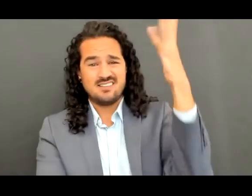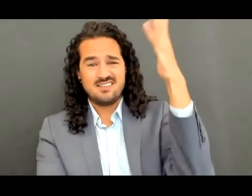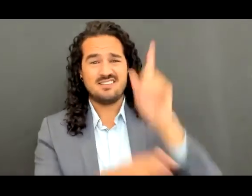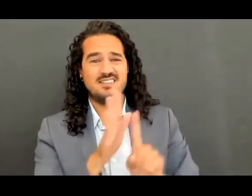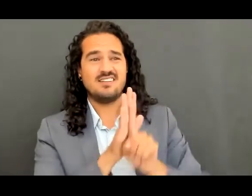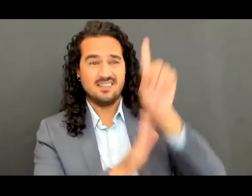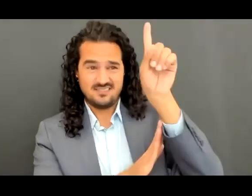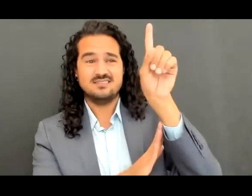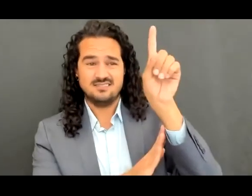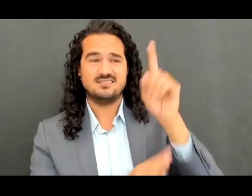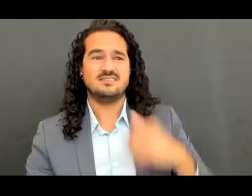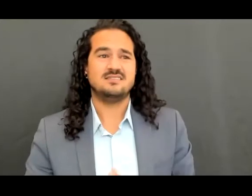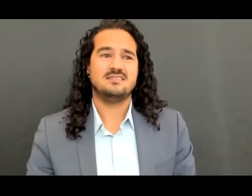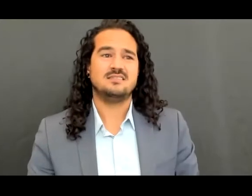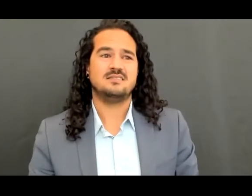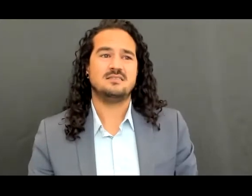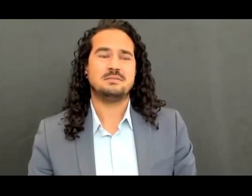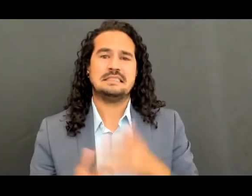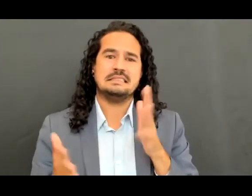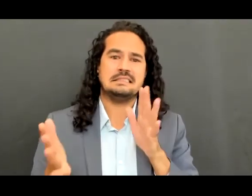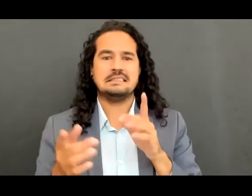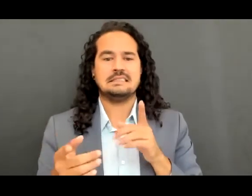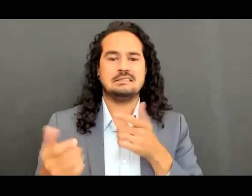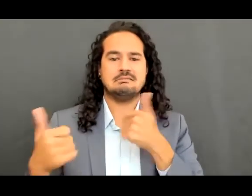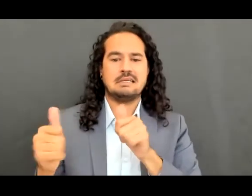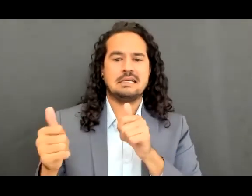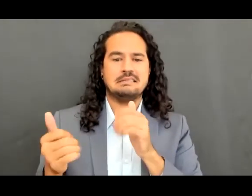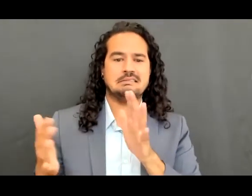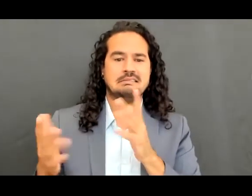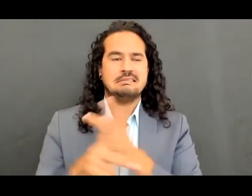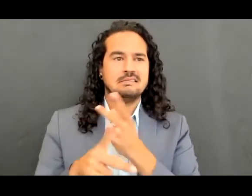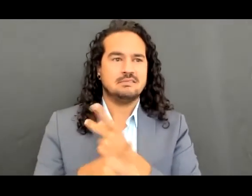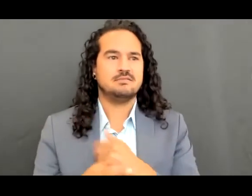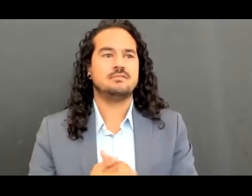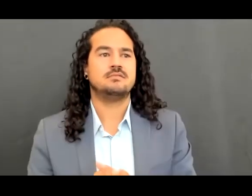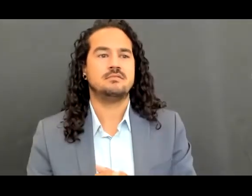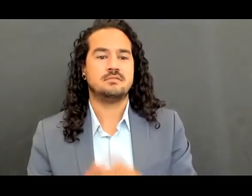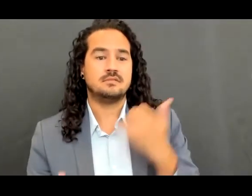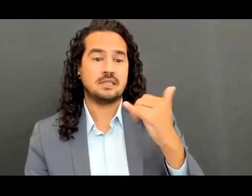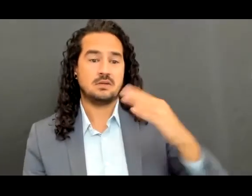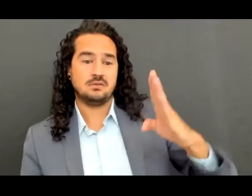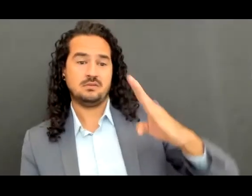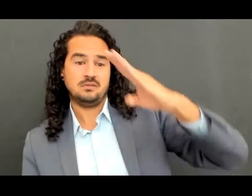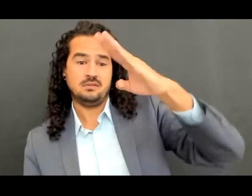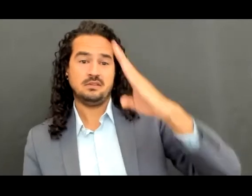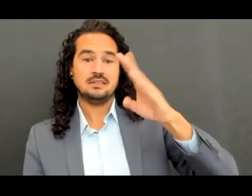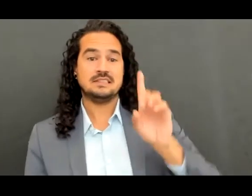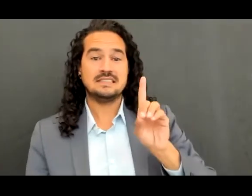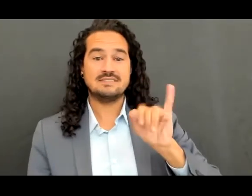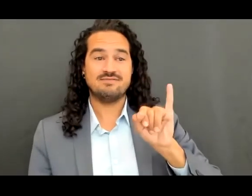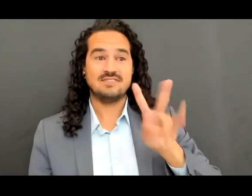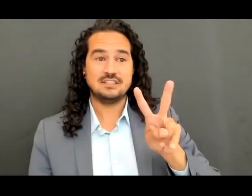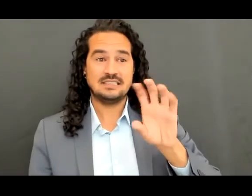están preocupando aquí abajo y se están acercando mucho. Estamos teniendo agua. Aquí, bueno,